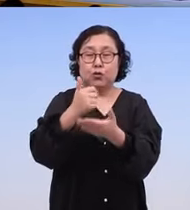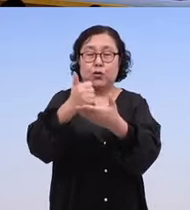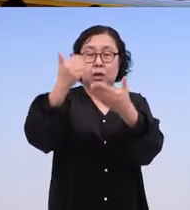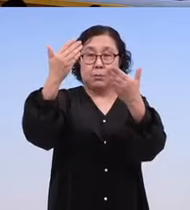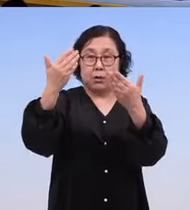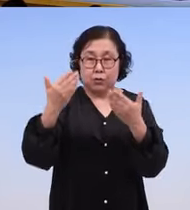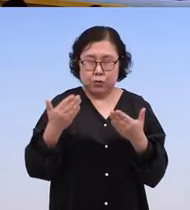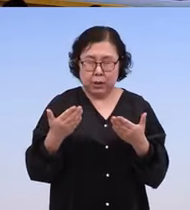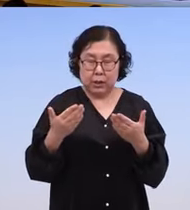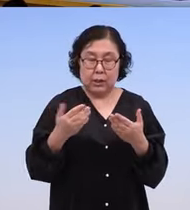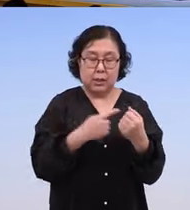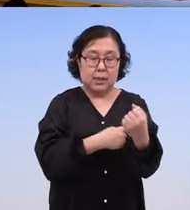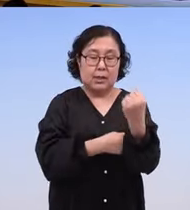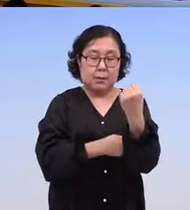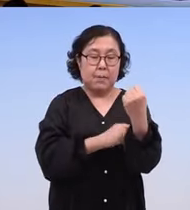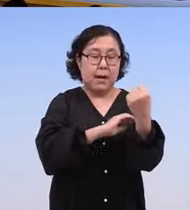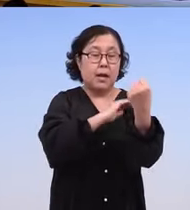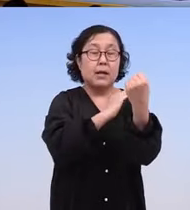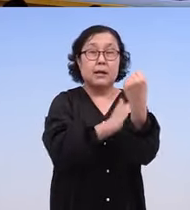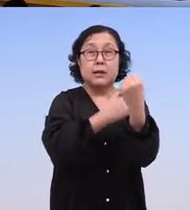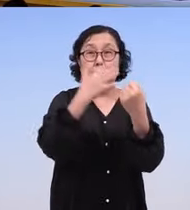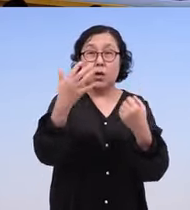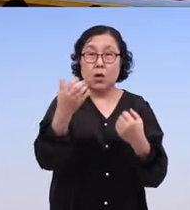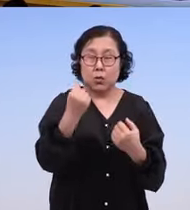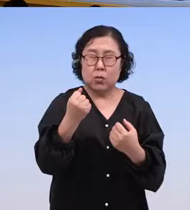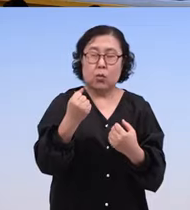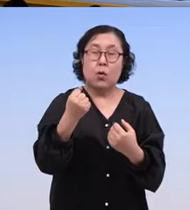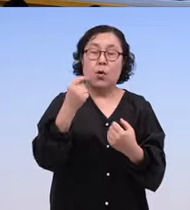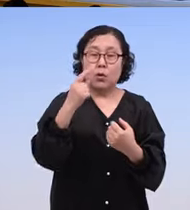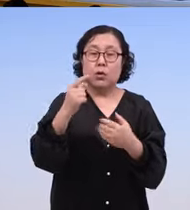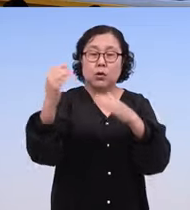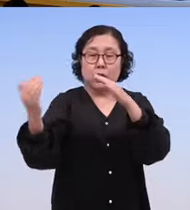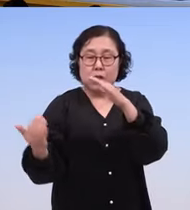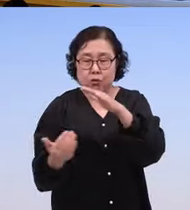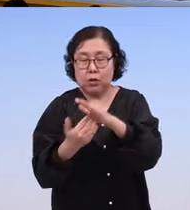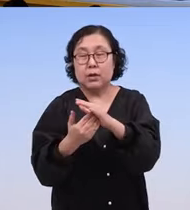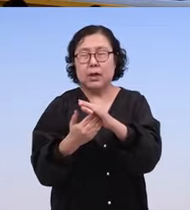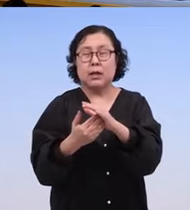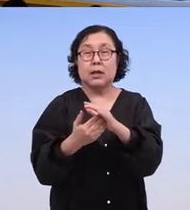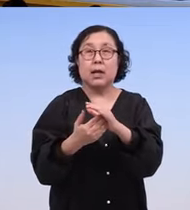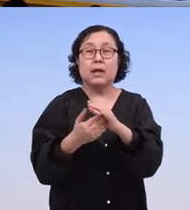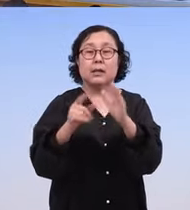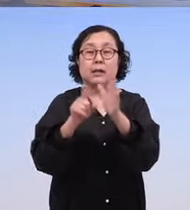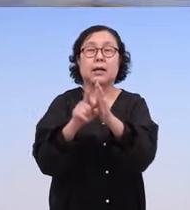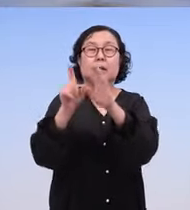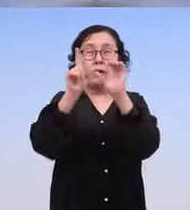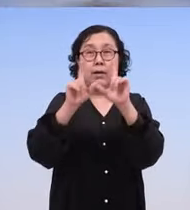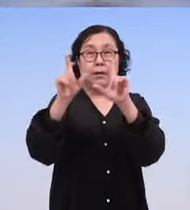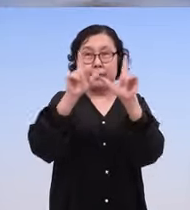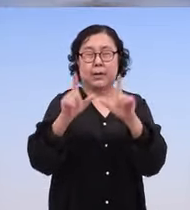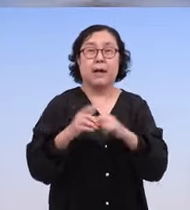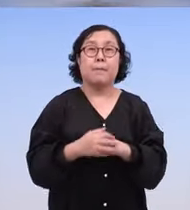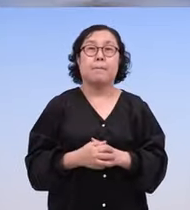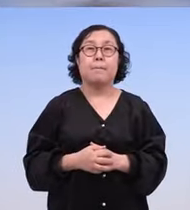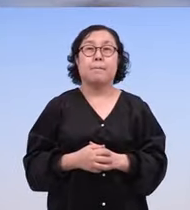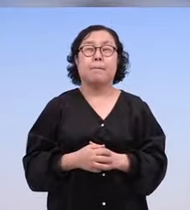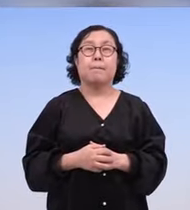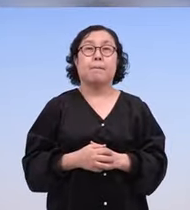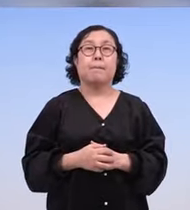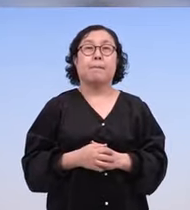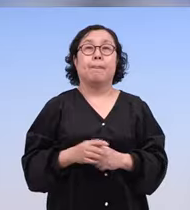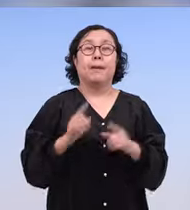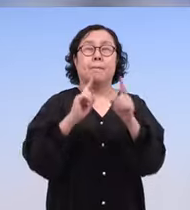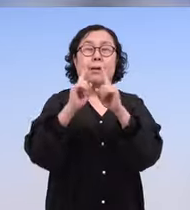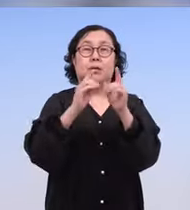그분이 주시는 힘의 능력으로 이것이 가능했다. 이걸 구현해내는 게 이게 신앙생활이라는 겁니다. 제가 이런